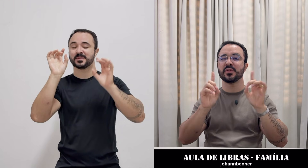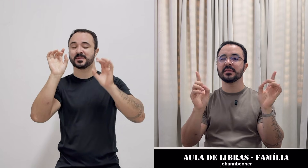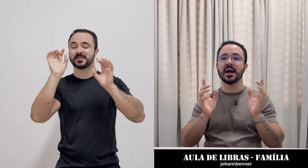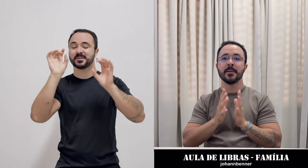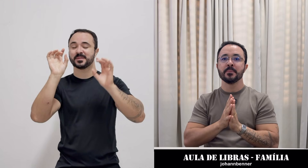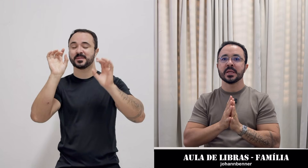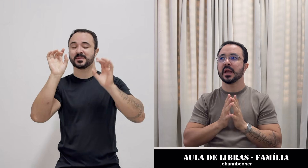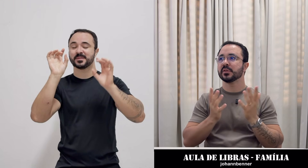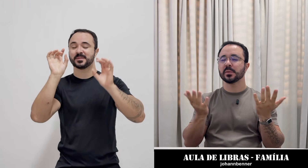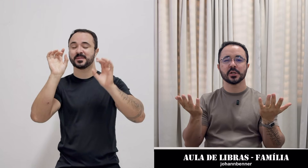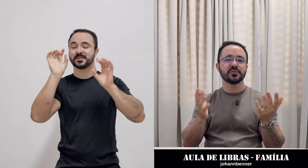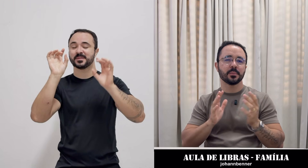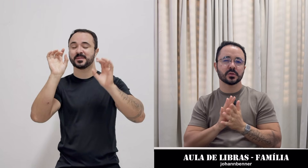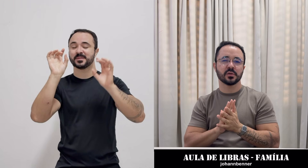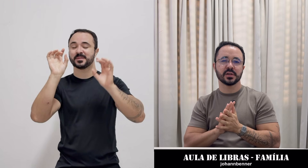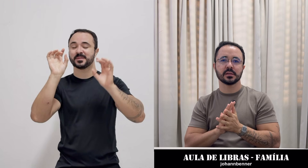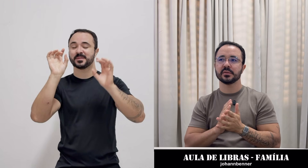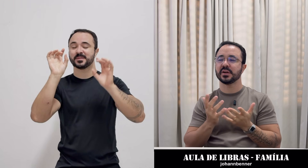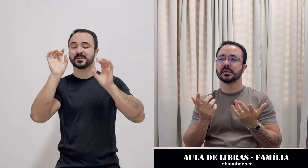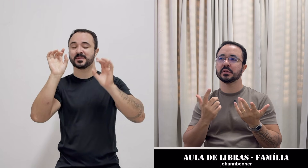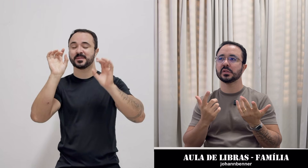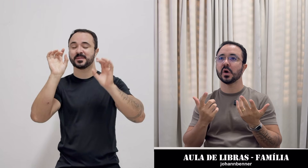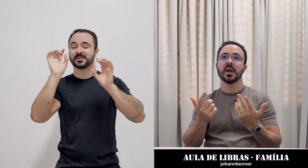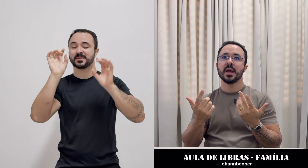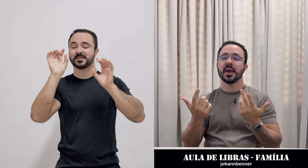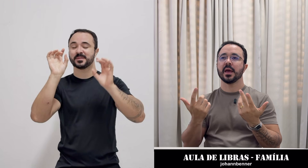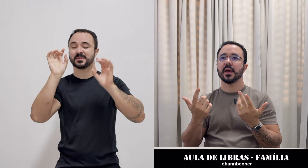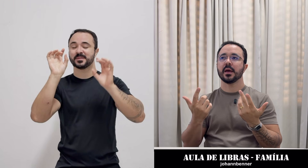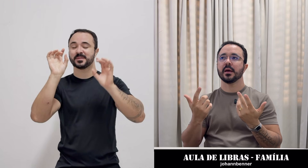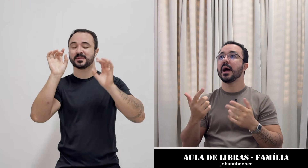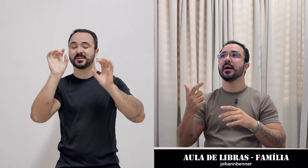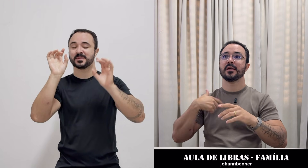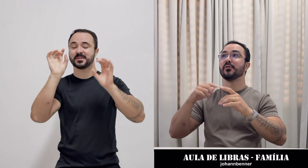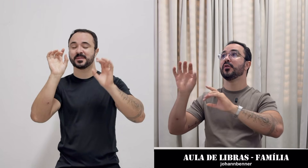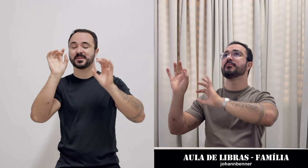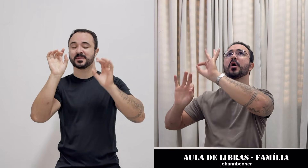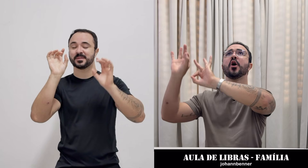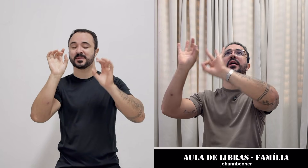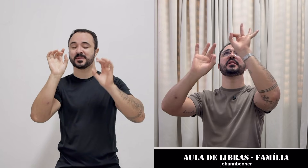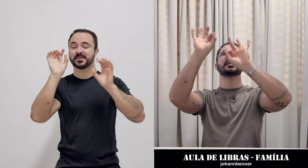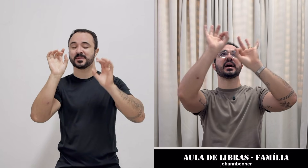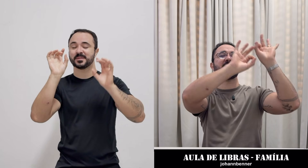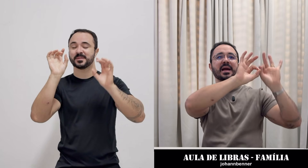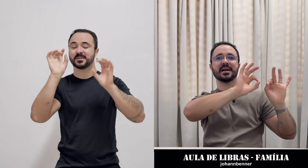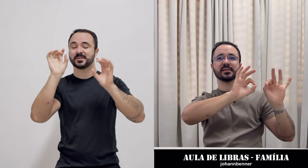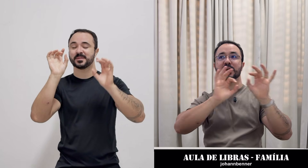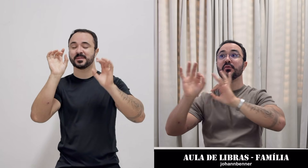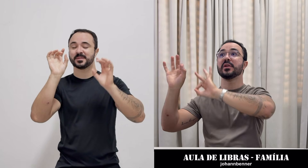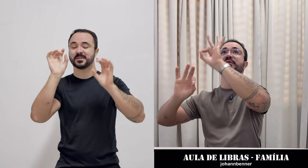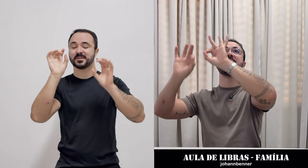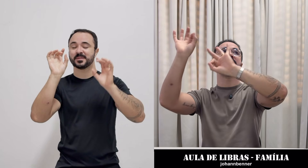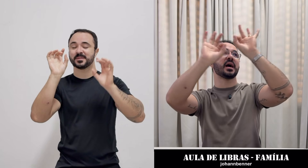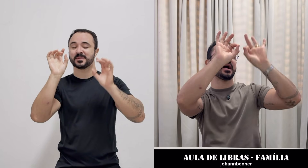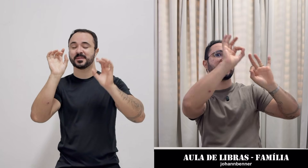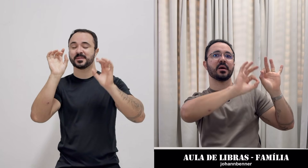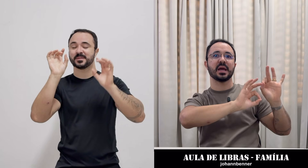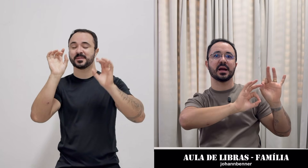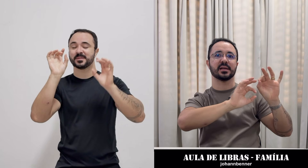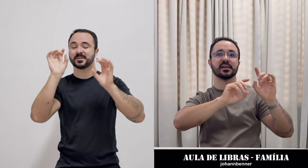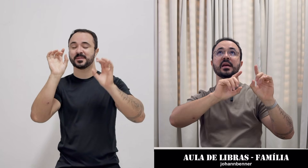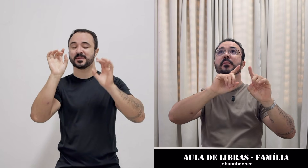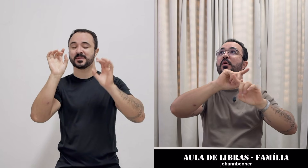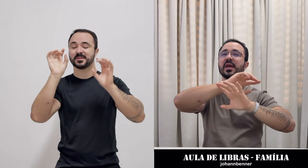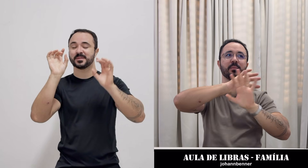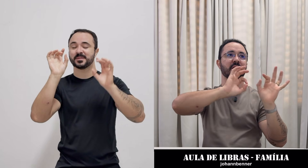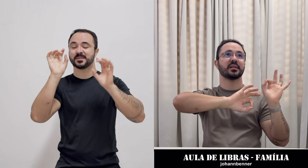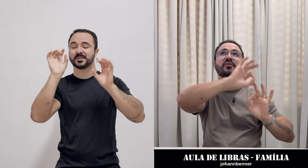organizar, enfeitar. E aí você pode ver a pessoa fazendo assim, ó, eu vou organizar a minha casa, eu vou enfeitar aqui a minha